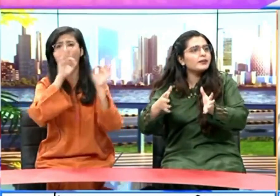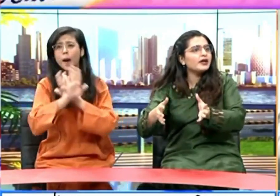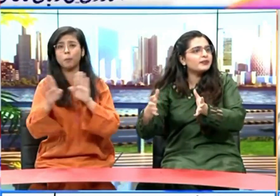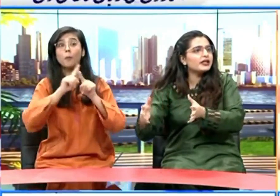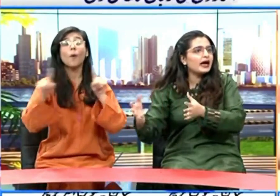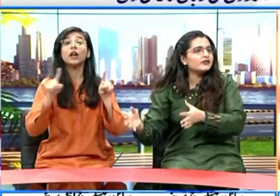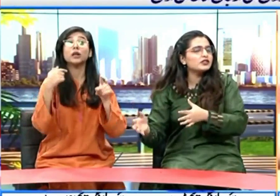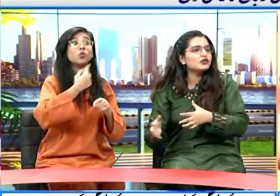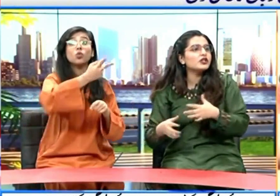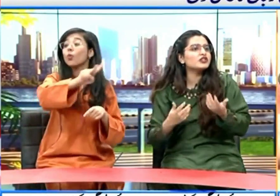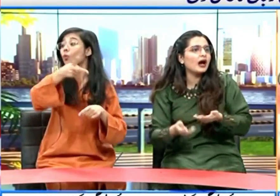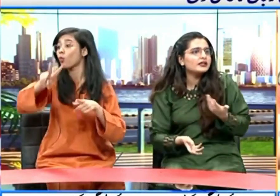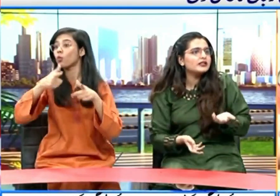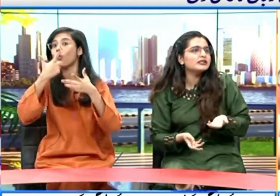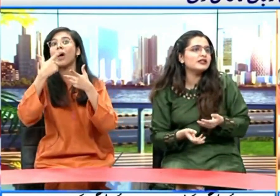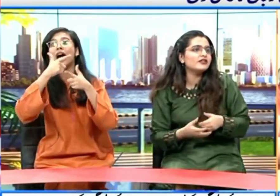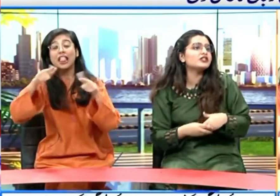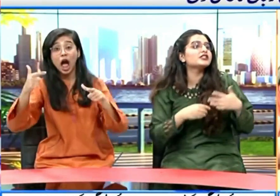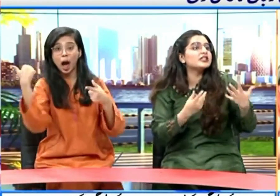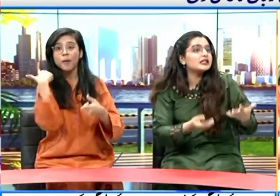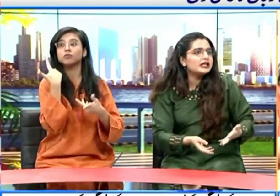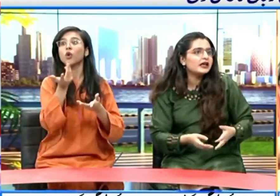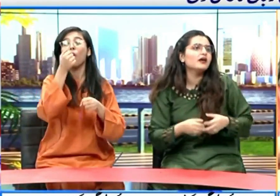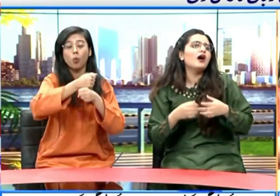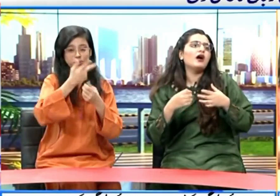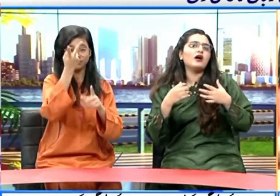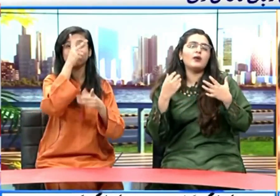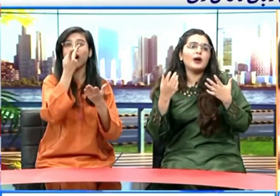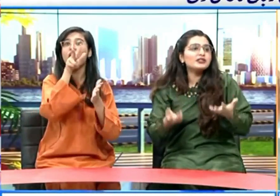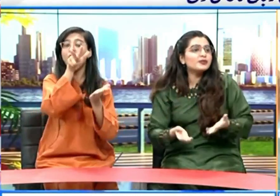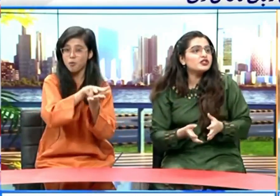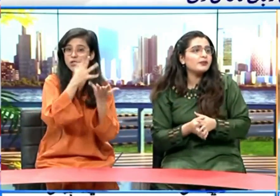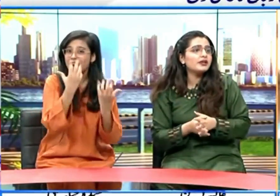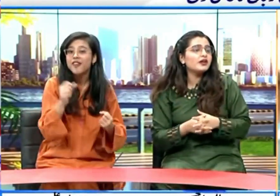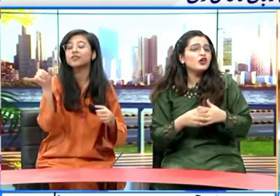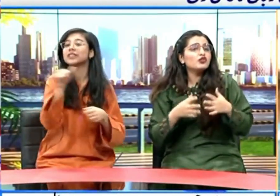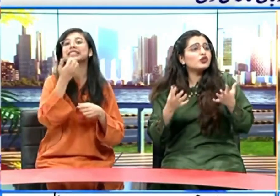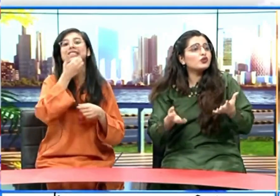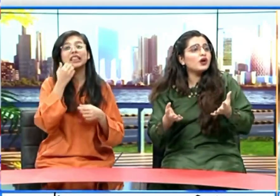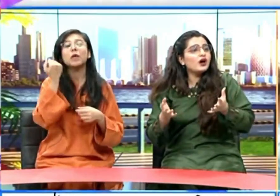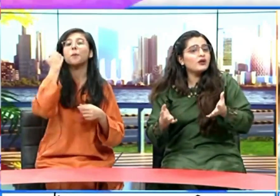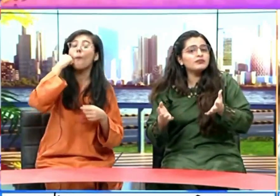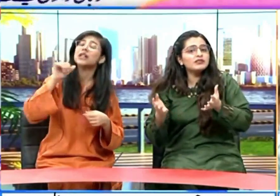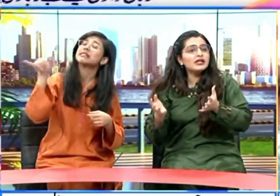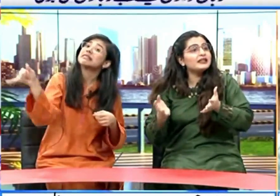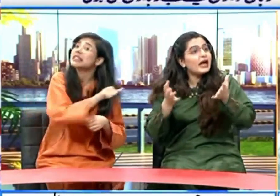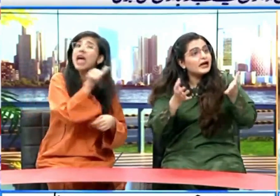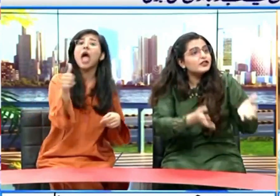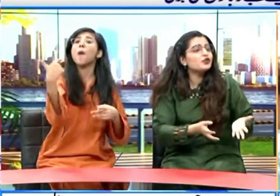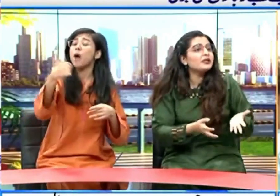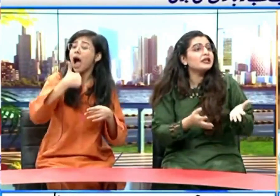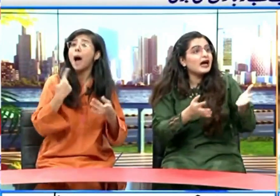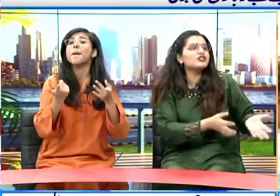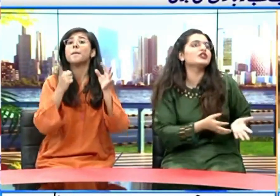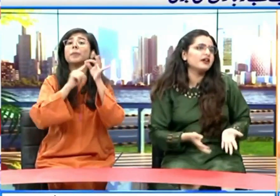باقی بھی ہم نے لینگویجز کو نیشنالٹیز دی ہوئی ہیں, جیسے سندھی ہے, ہمارے پاس پنجابی ہے, تو کیوں نہ ہم سائن لینگویج